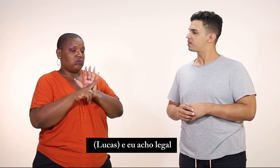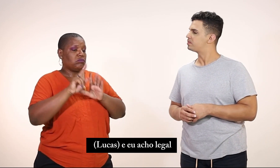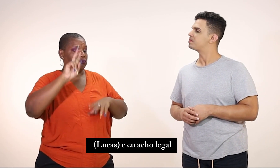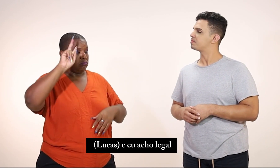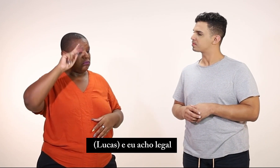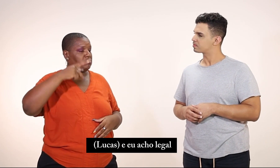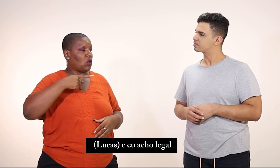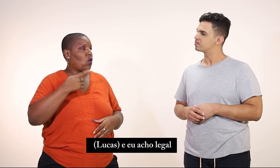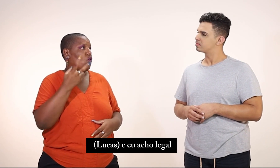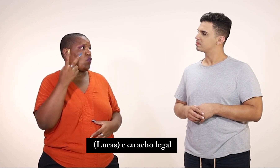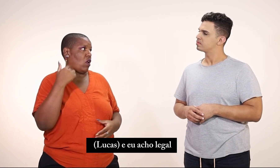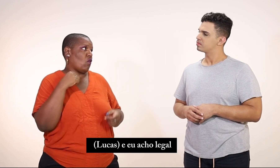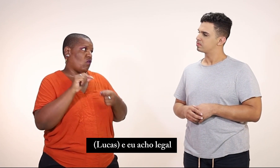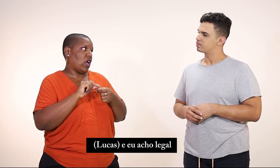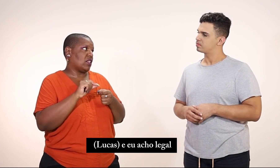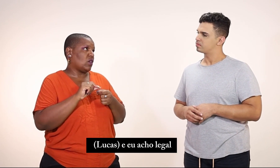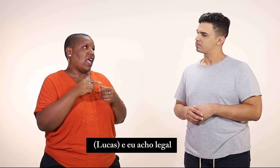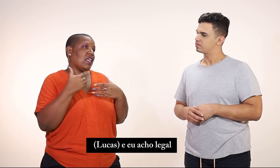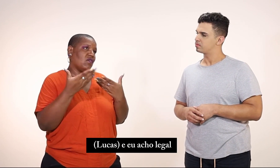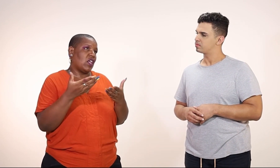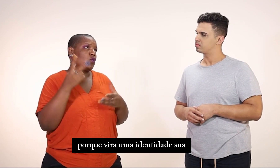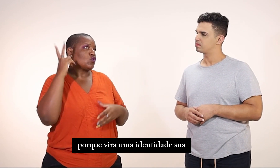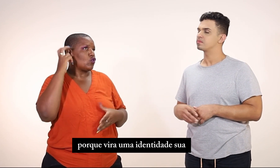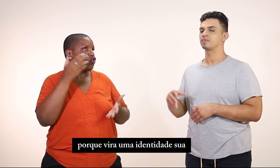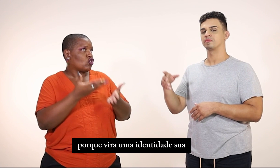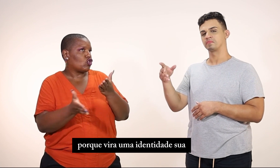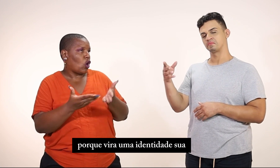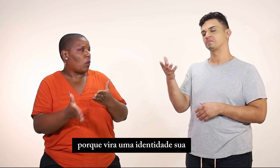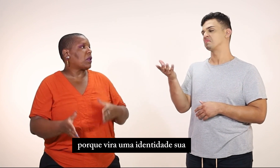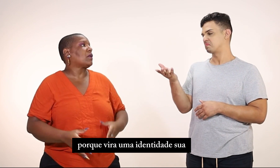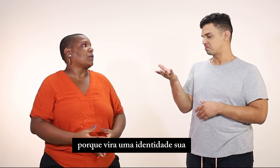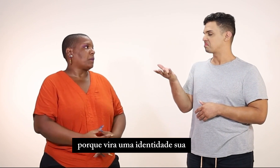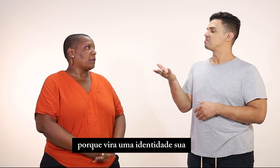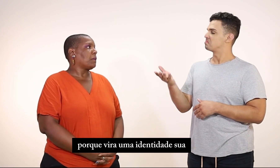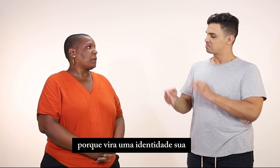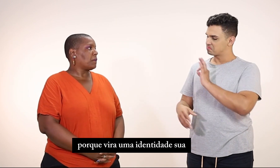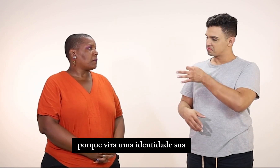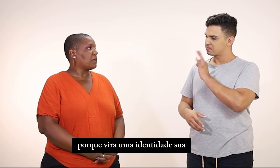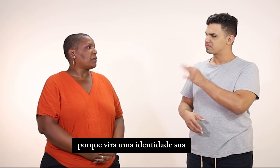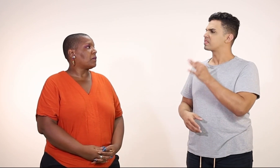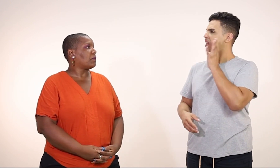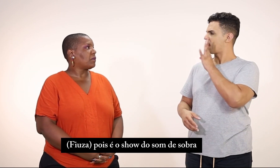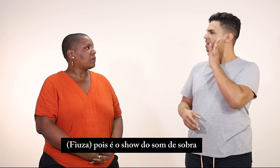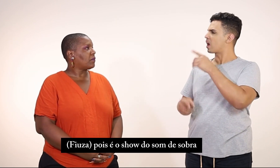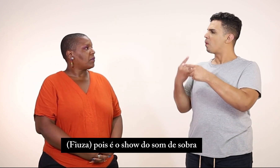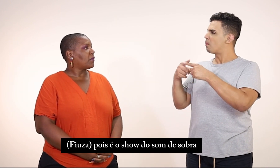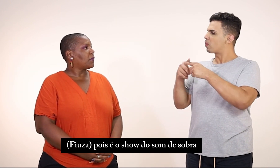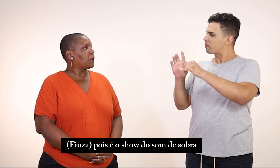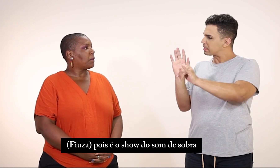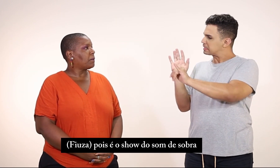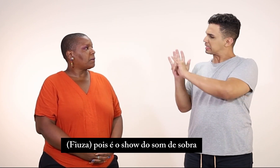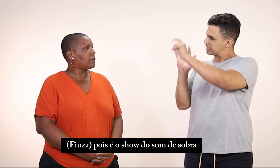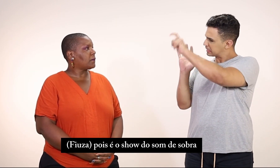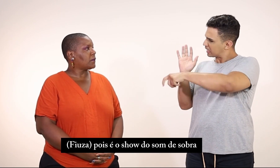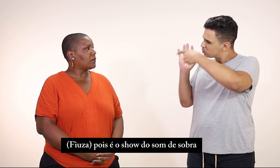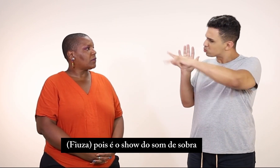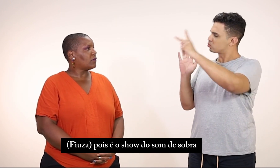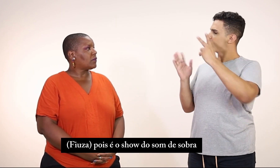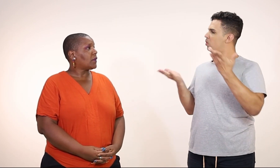toda essa pesquisa aí. E eu acho legal porque vira uma identidade sua. Pois é, o show do Som de Sobra,